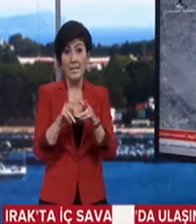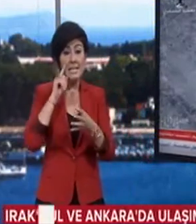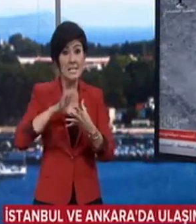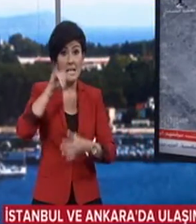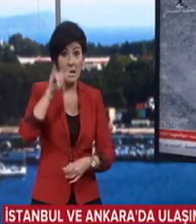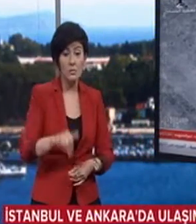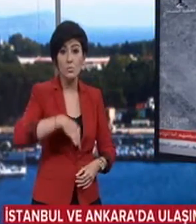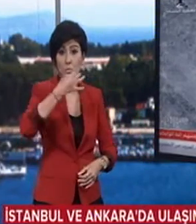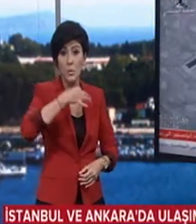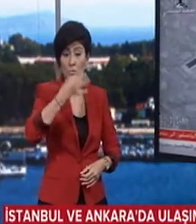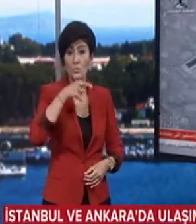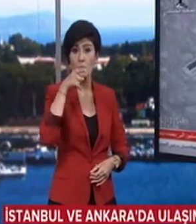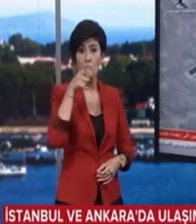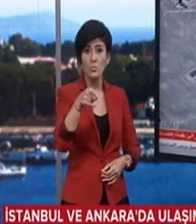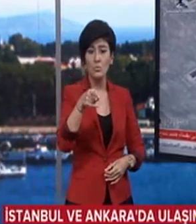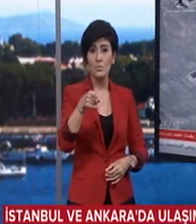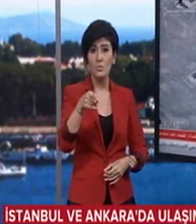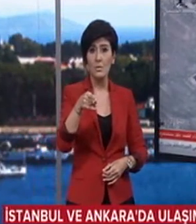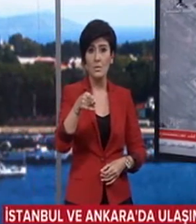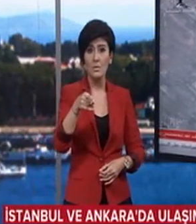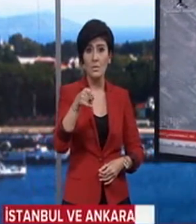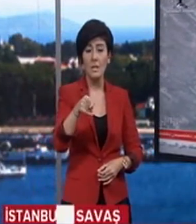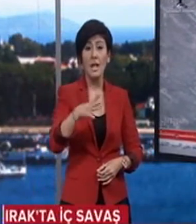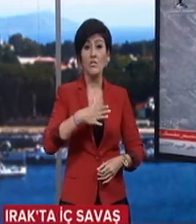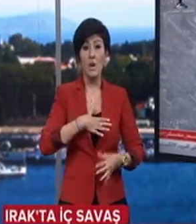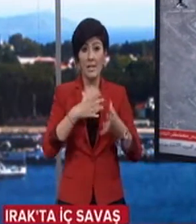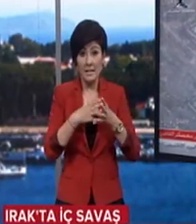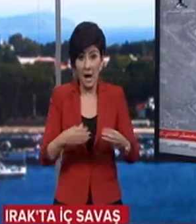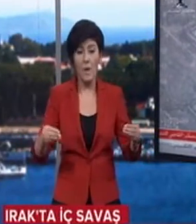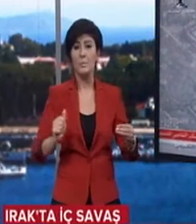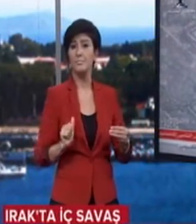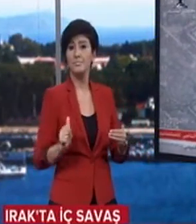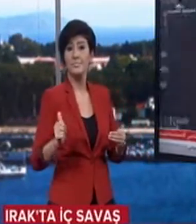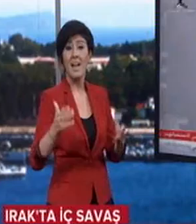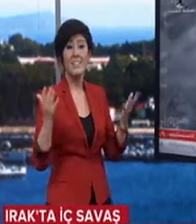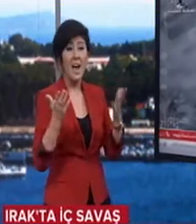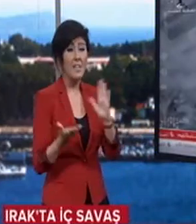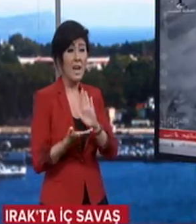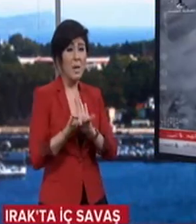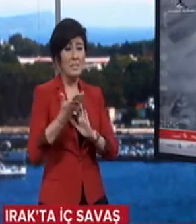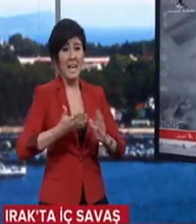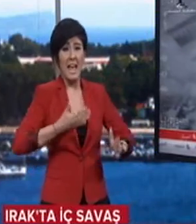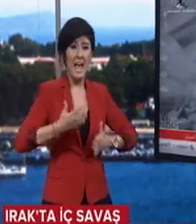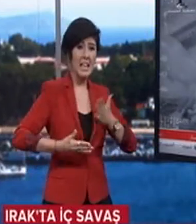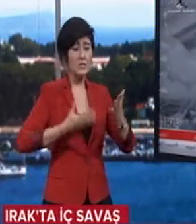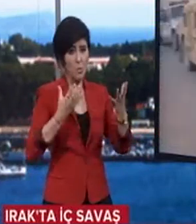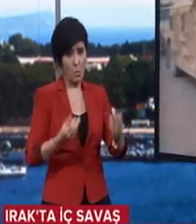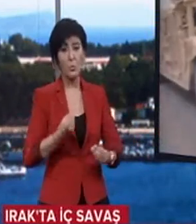Birleşmiş Milletler İnsan Hakları Sözcüsü Rupert Colville, can kaybının önümüzdeki günlerde daha da artmasından endişe